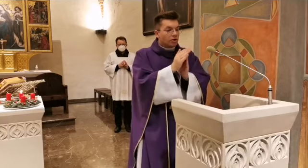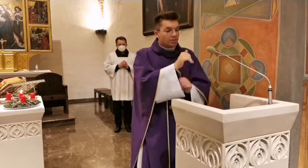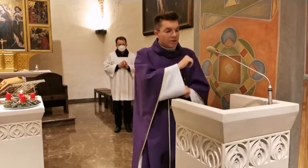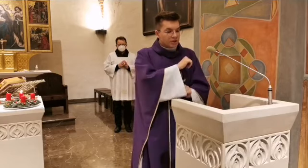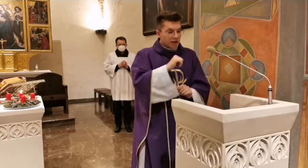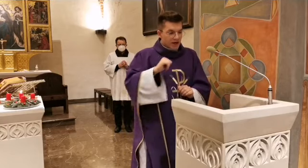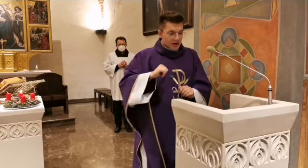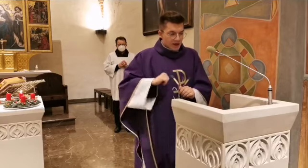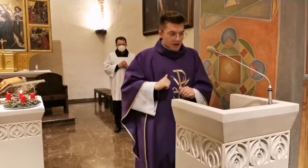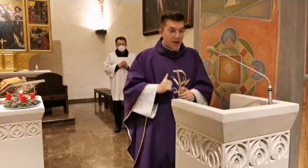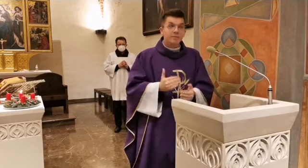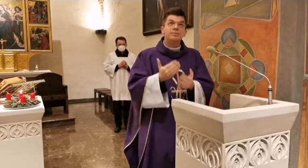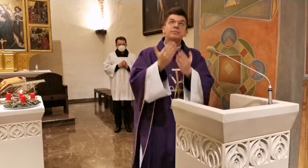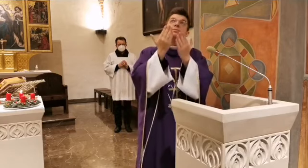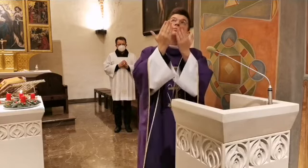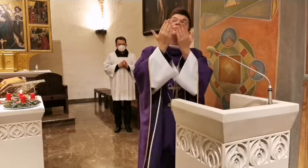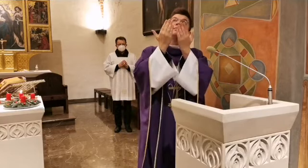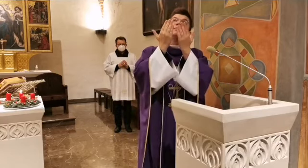Módlmy się.